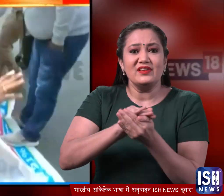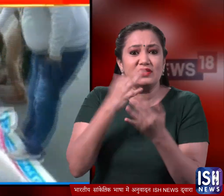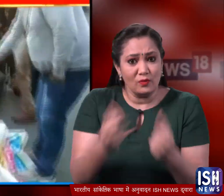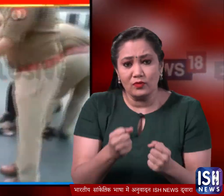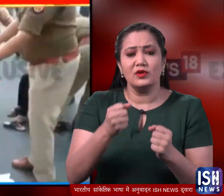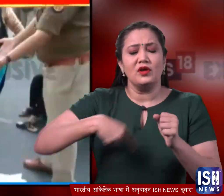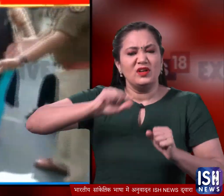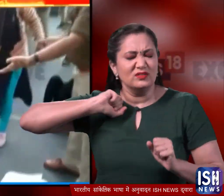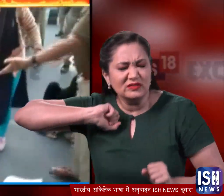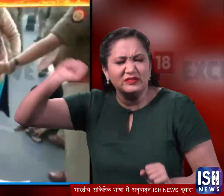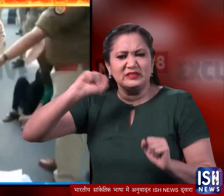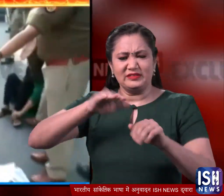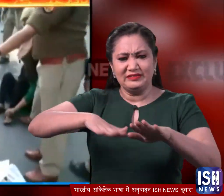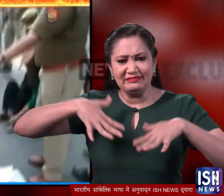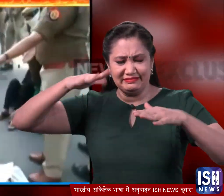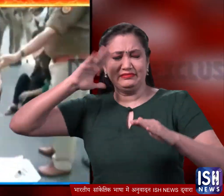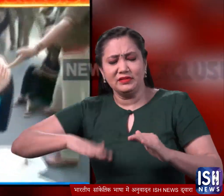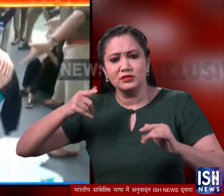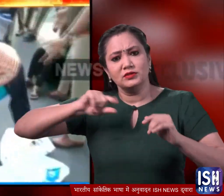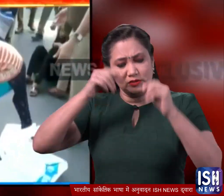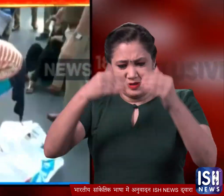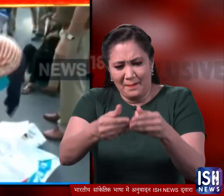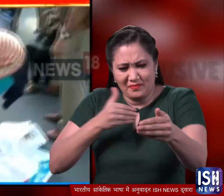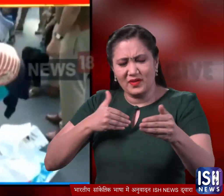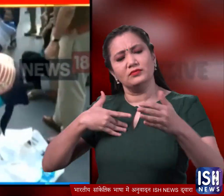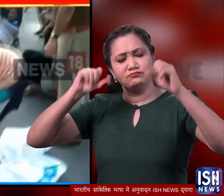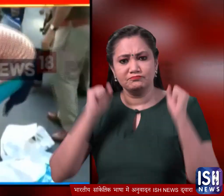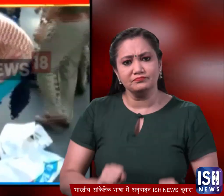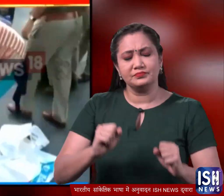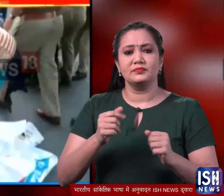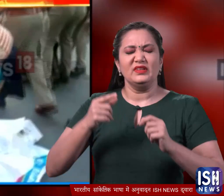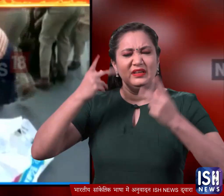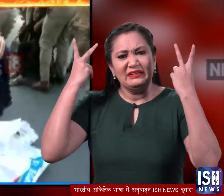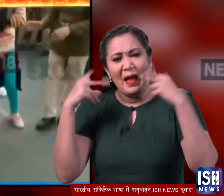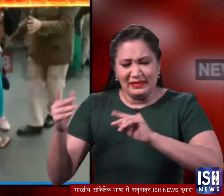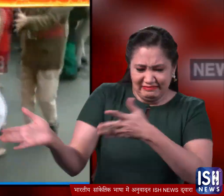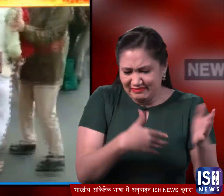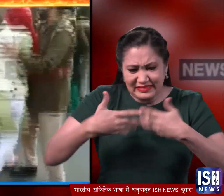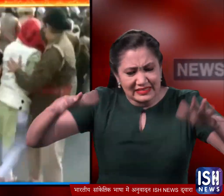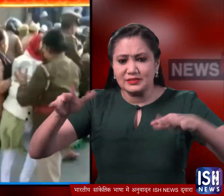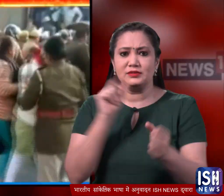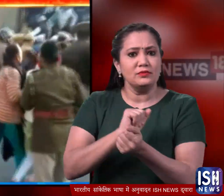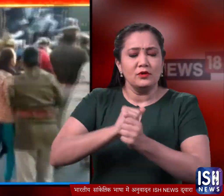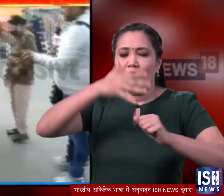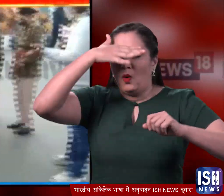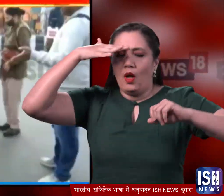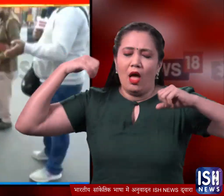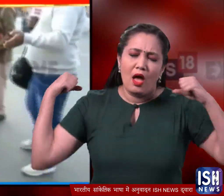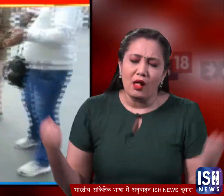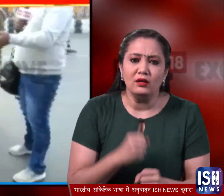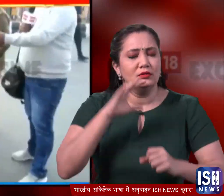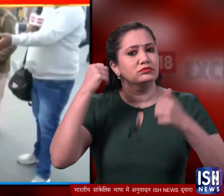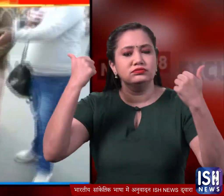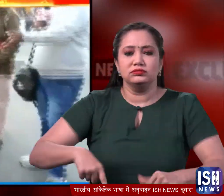वाले प्रदर्शनकारी सड़क पर विधानसभा के नजदीक धरने पर बैठ गए, जिन्हें हटाने के दौरान जमकर हंगामा हुआ। पुलिस वालों के तो पसीने ही छूट गए,